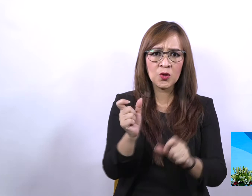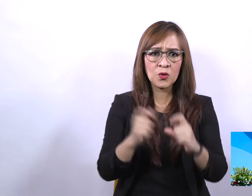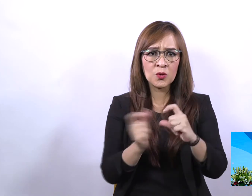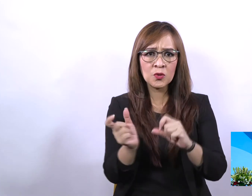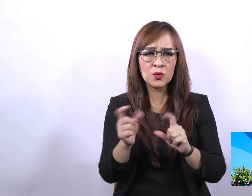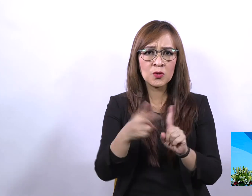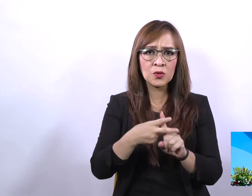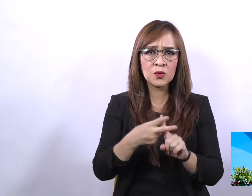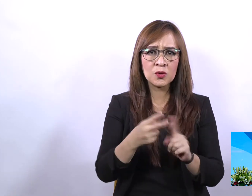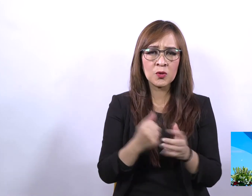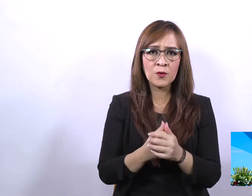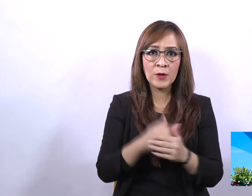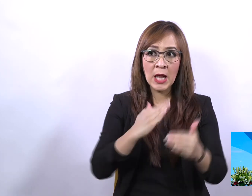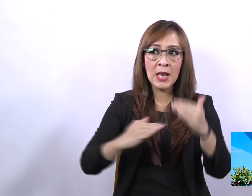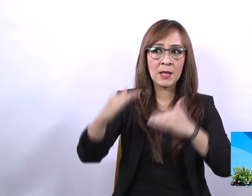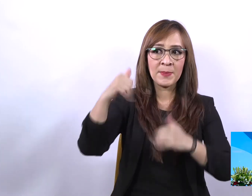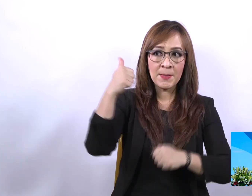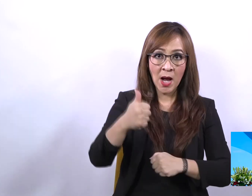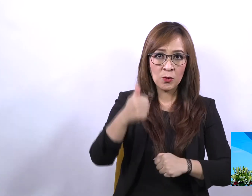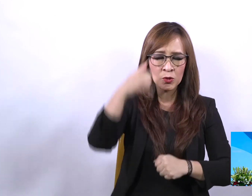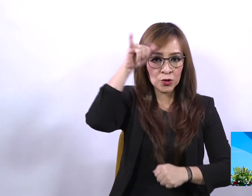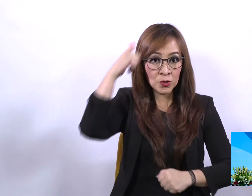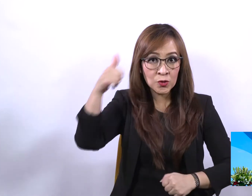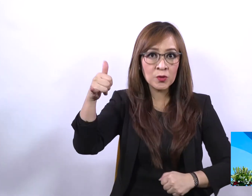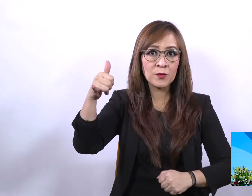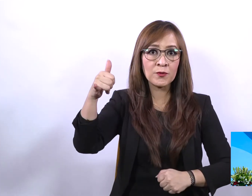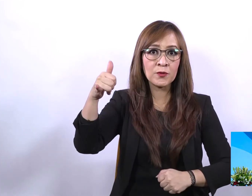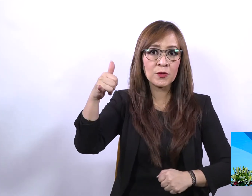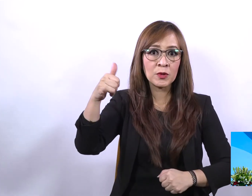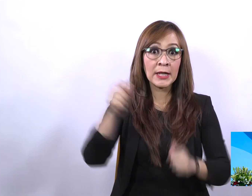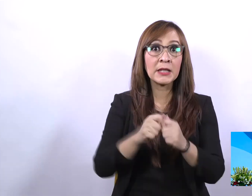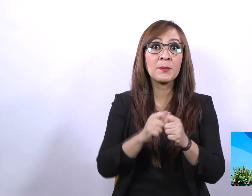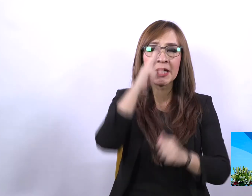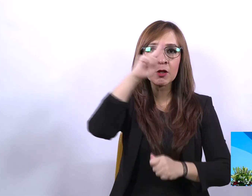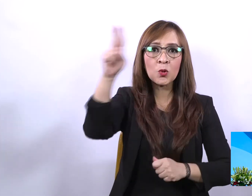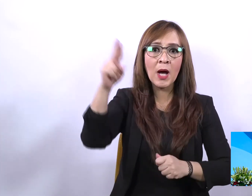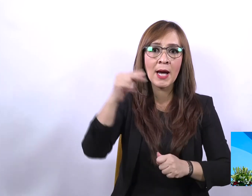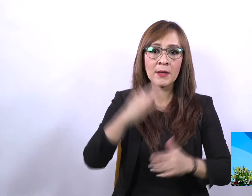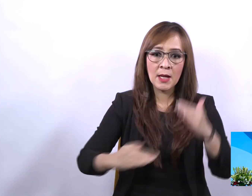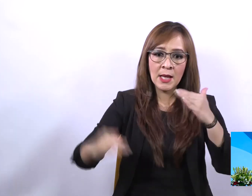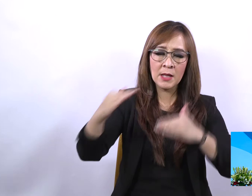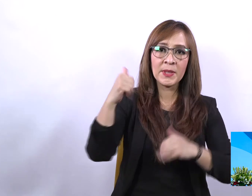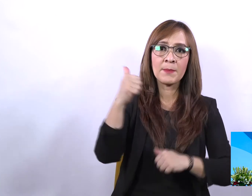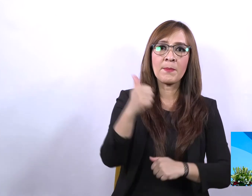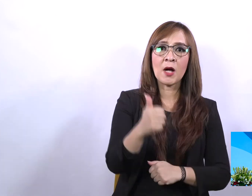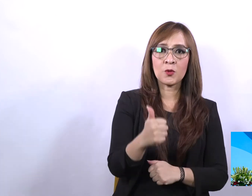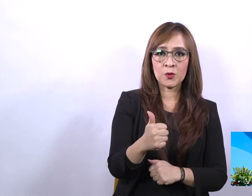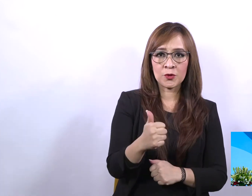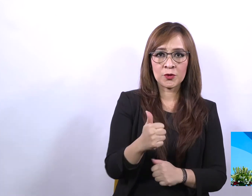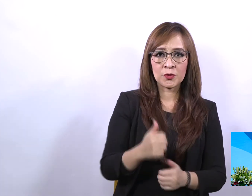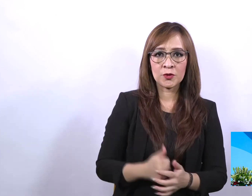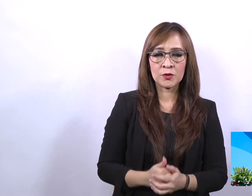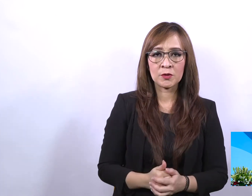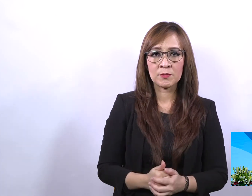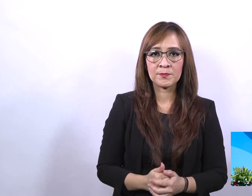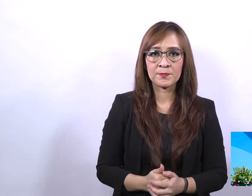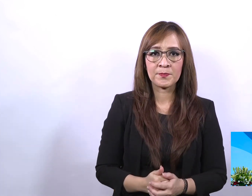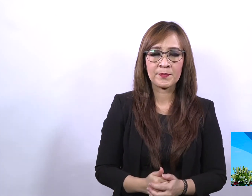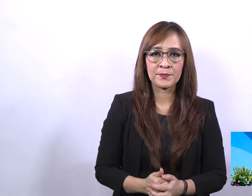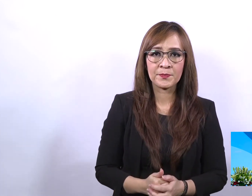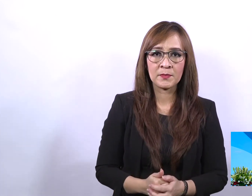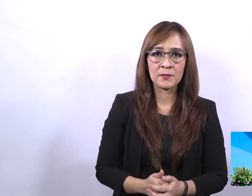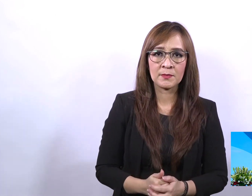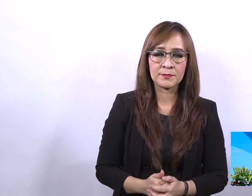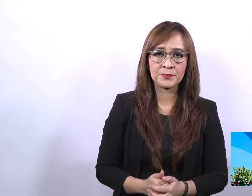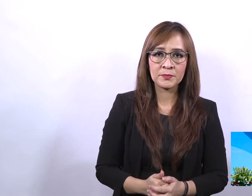pernah bisa menghambat karya Tuhan dalam hidup seorang hamba tuhan Hai haters juga bisa menghambat pekerjaan tuhan